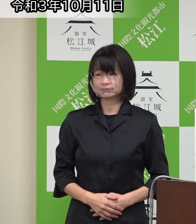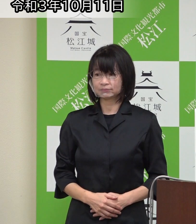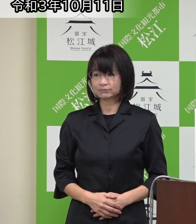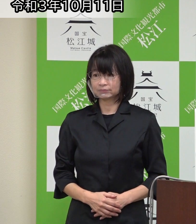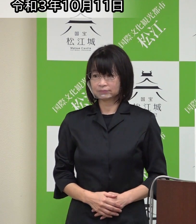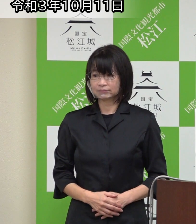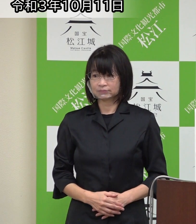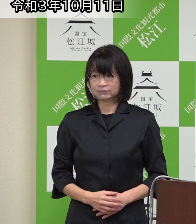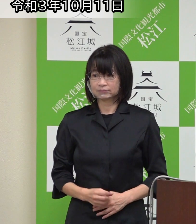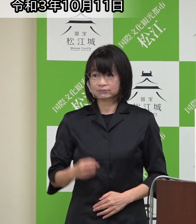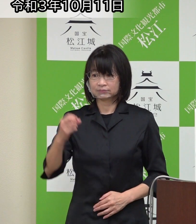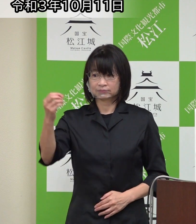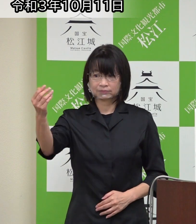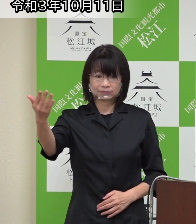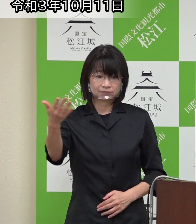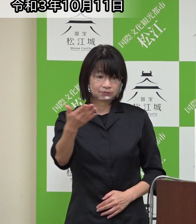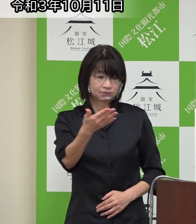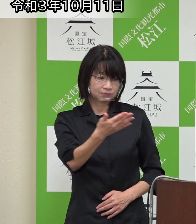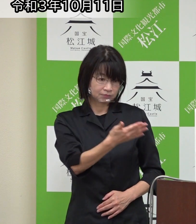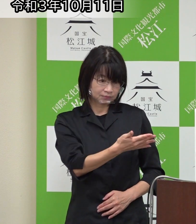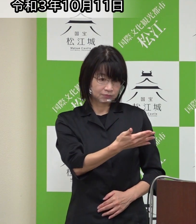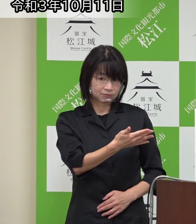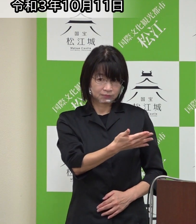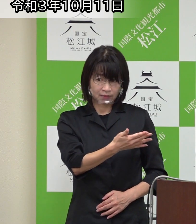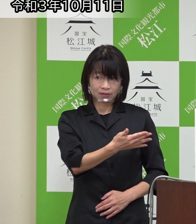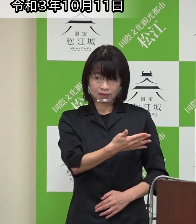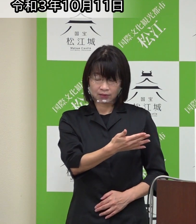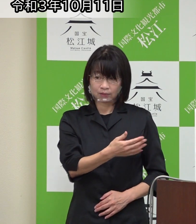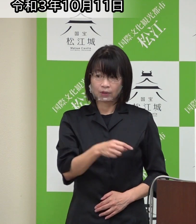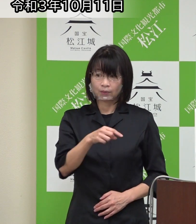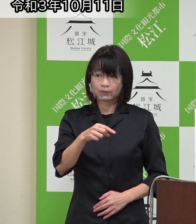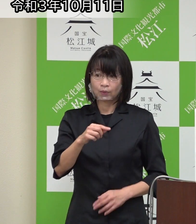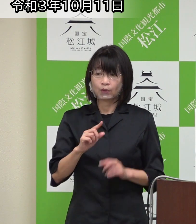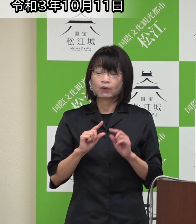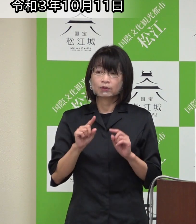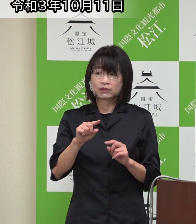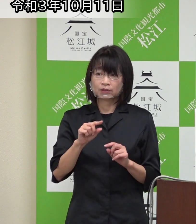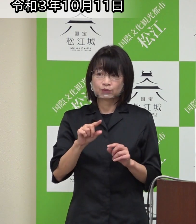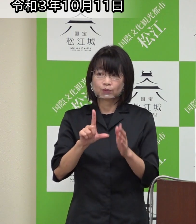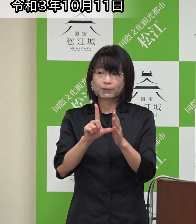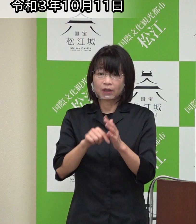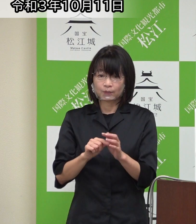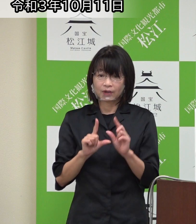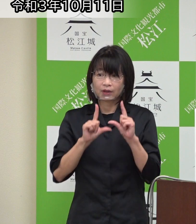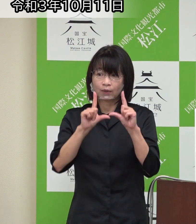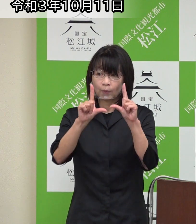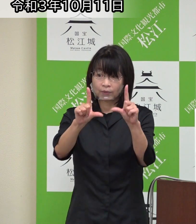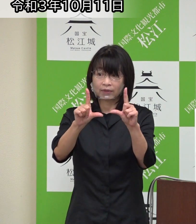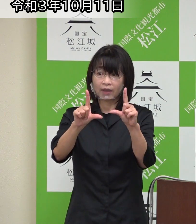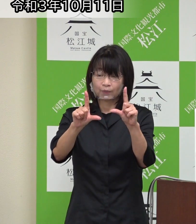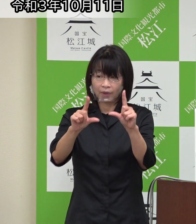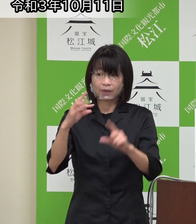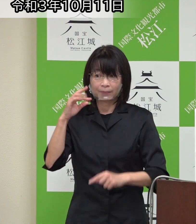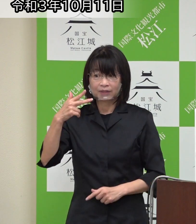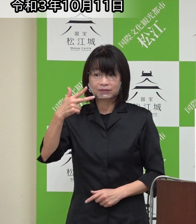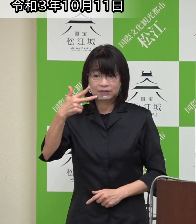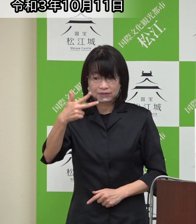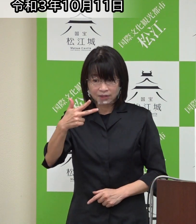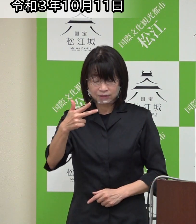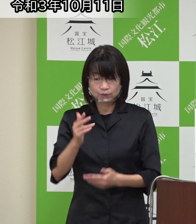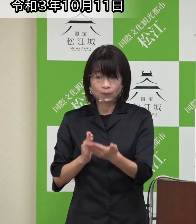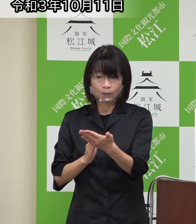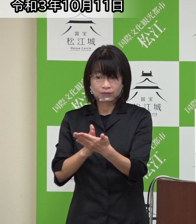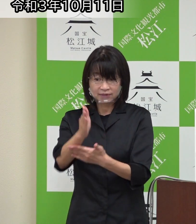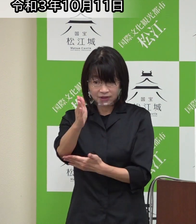がこう37から38度くらいの時はこうしてくださいっていうのをアドバイスとしてしているっていう